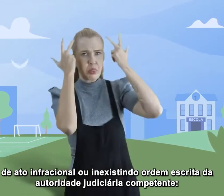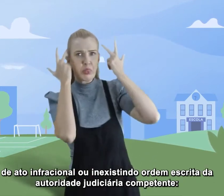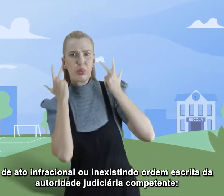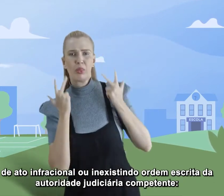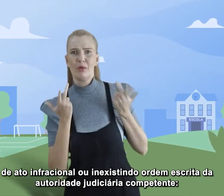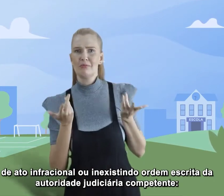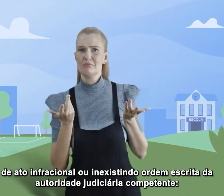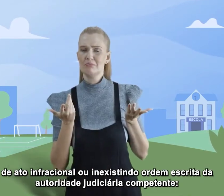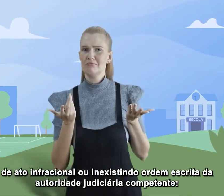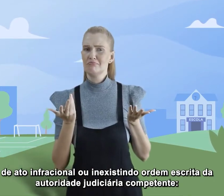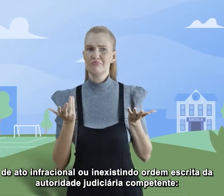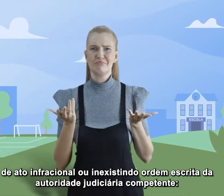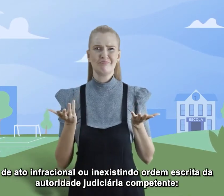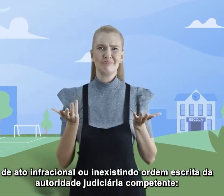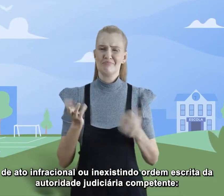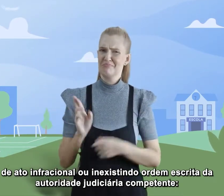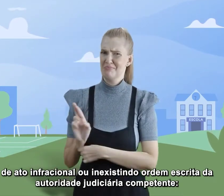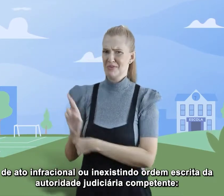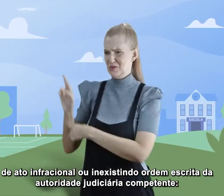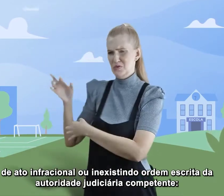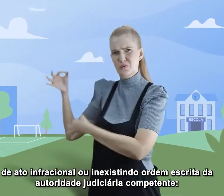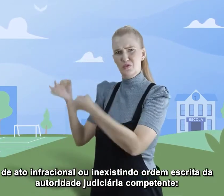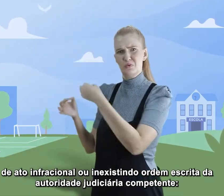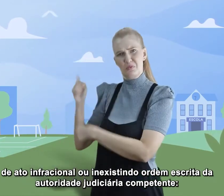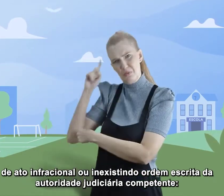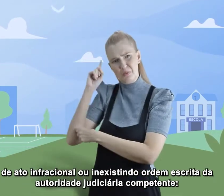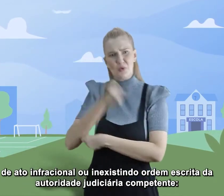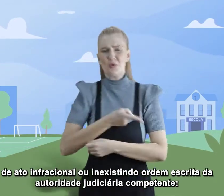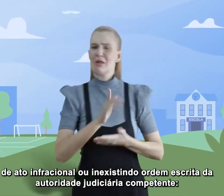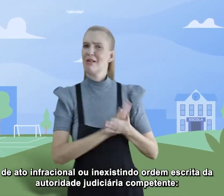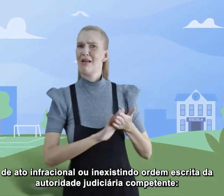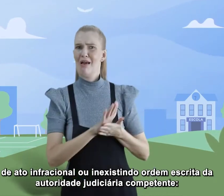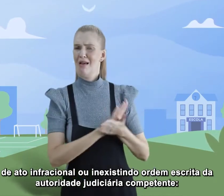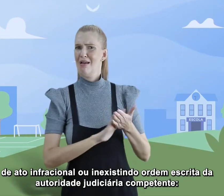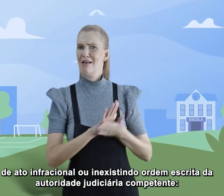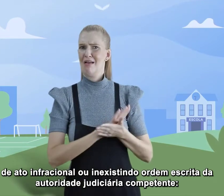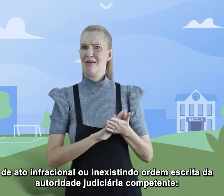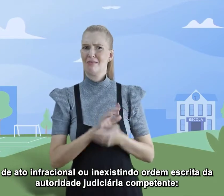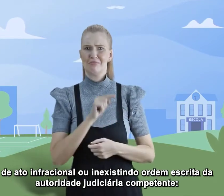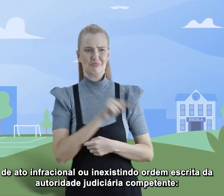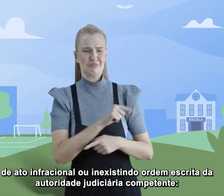infracional ou inexistindo ordem escrita da autoridade judiciária competente.